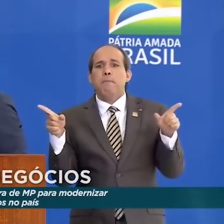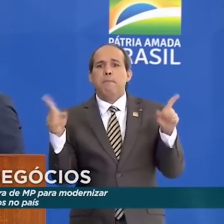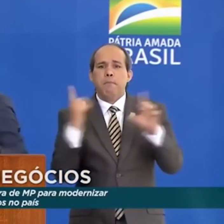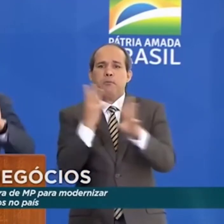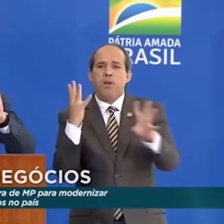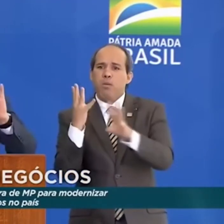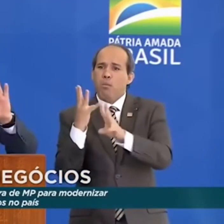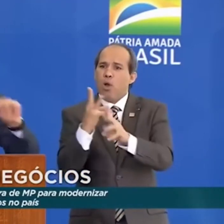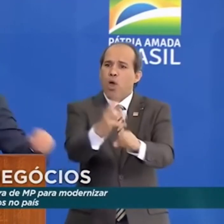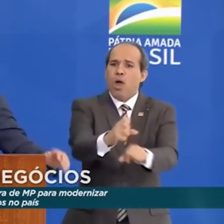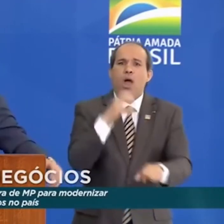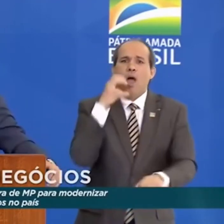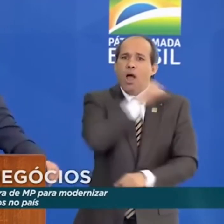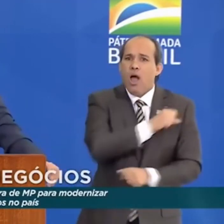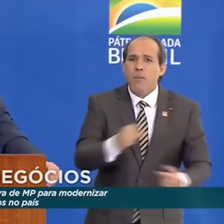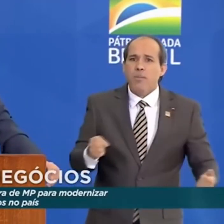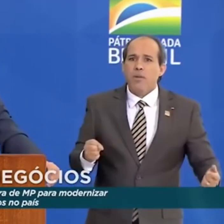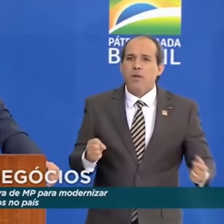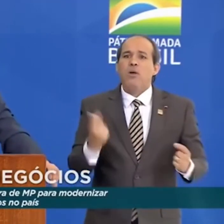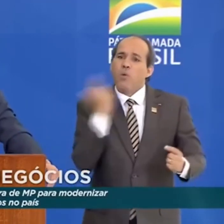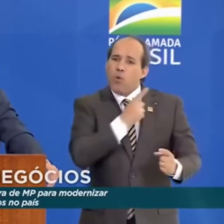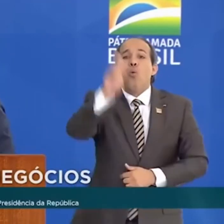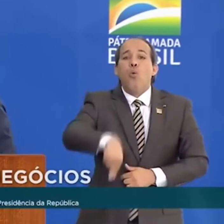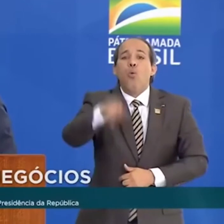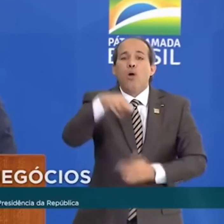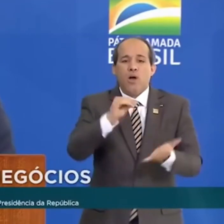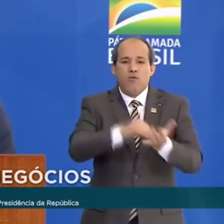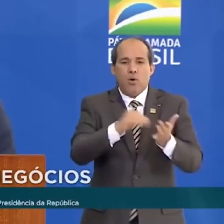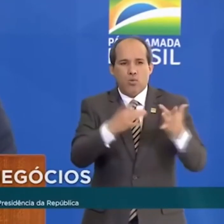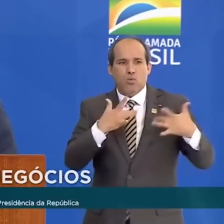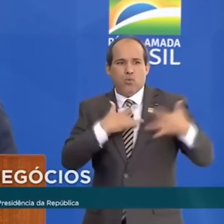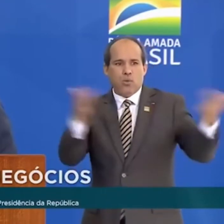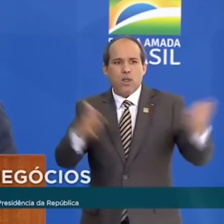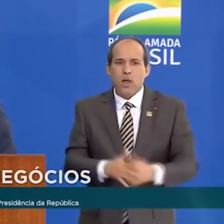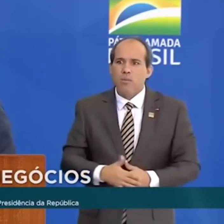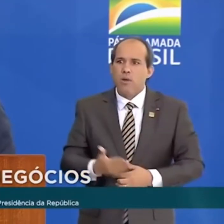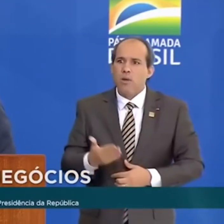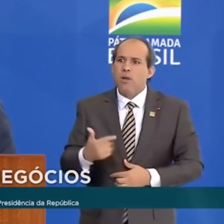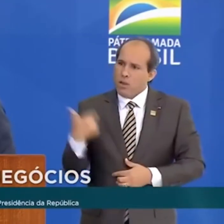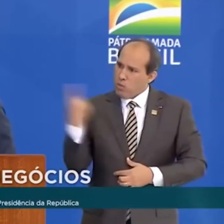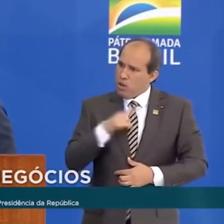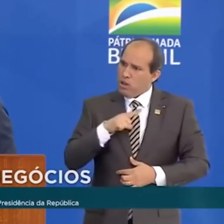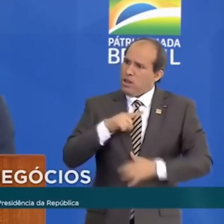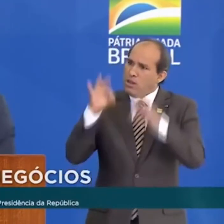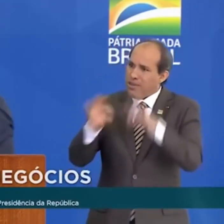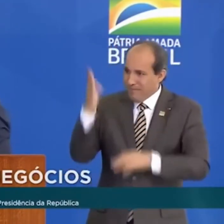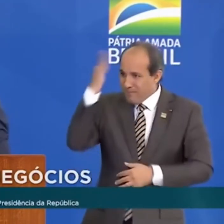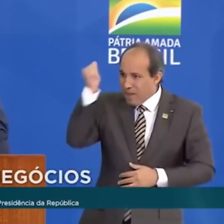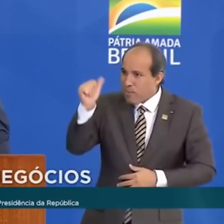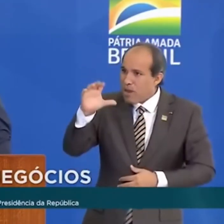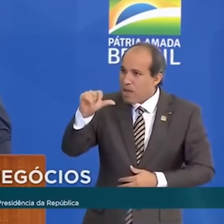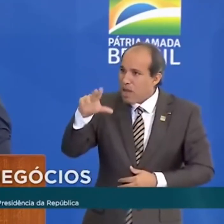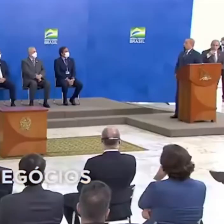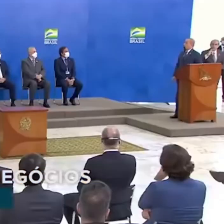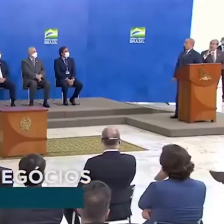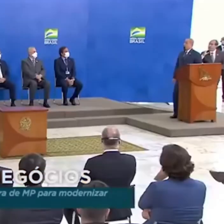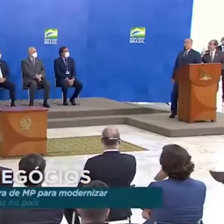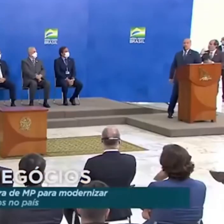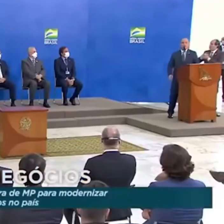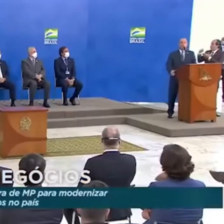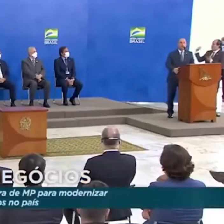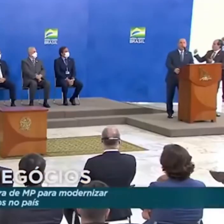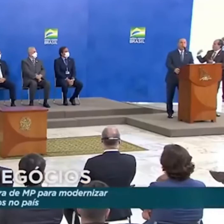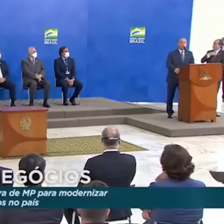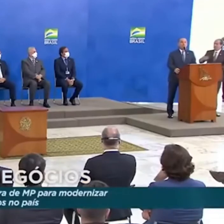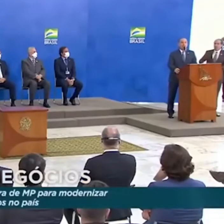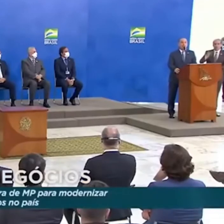mais fácil fazer o distanciamento social que é preconizado. Estávamos certos, Carlos da Costa, lá no escritório do ministro Paulo